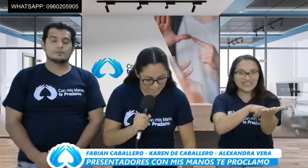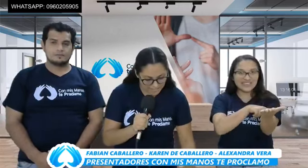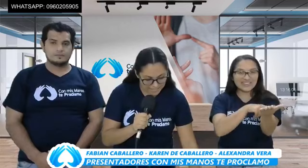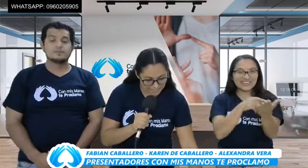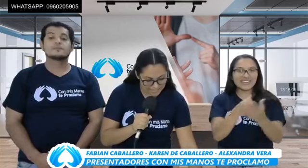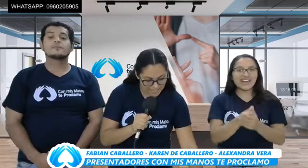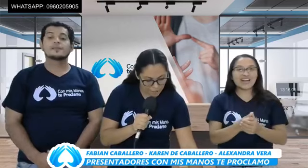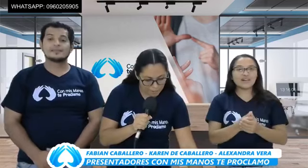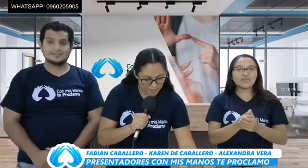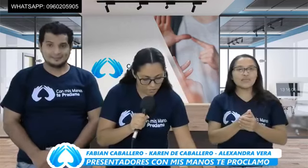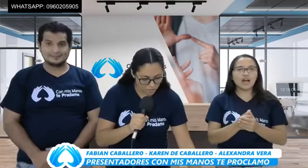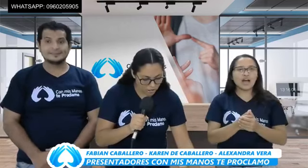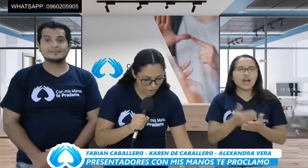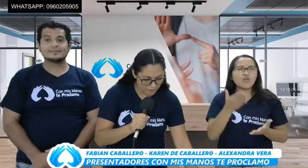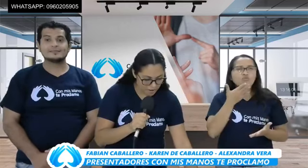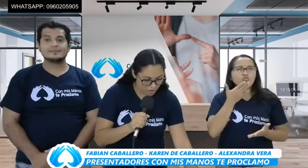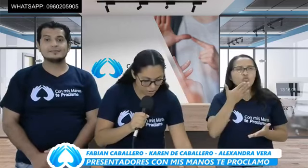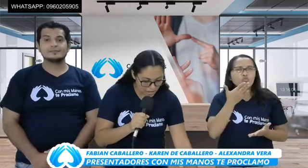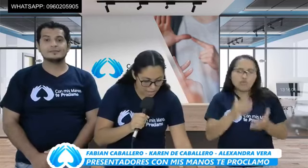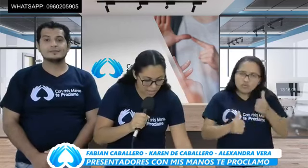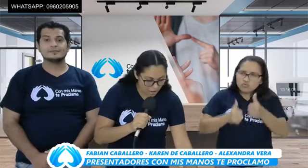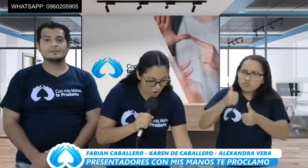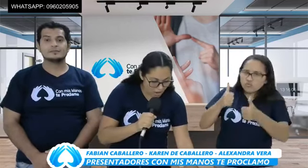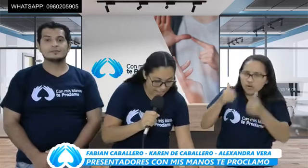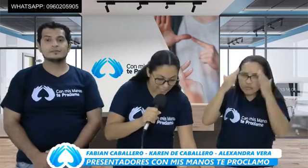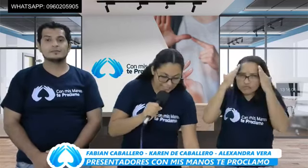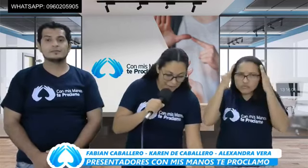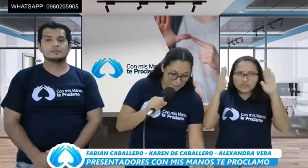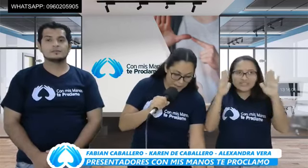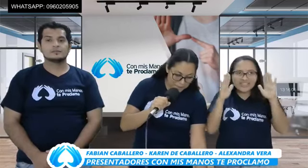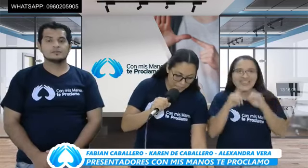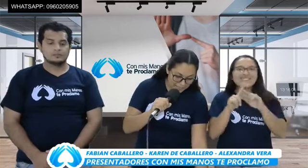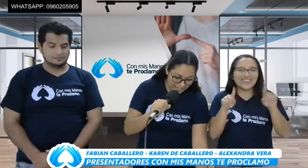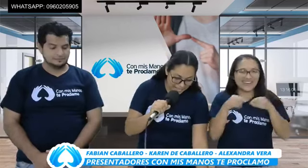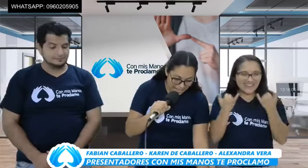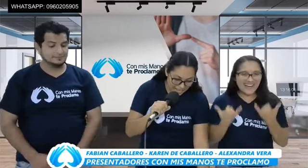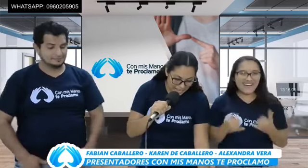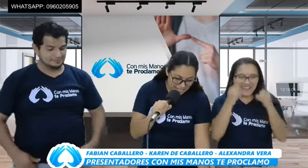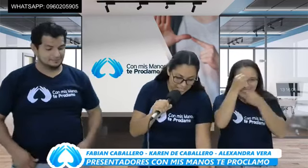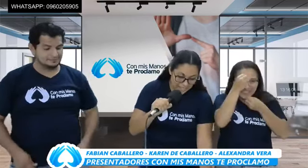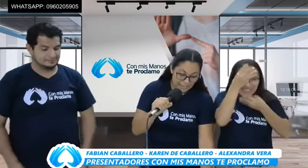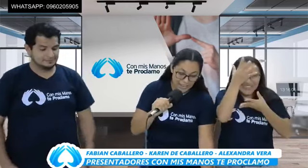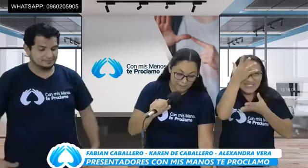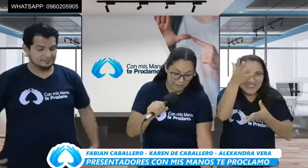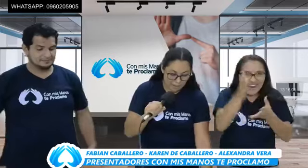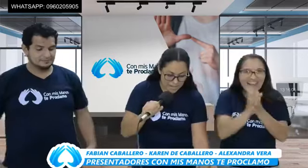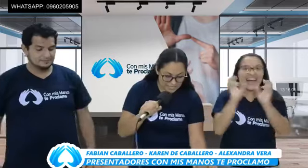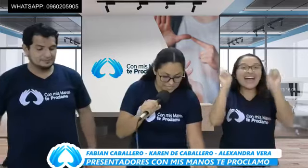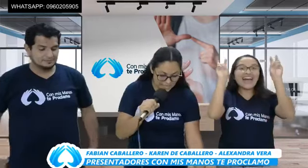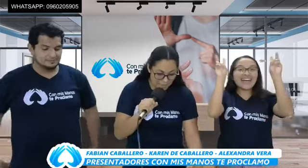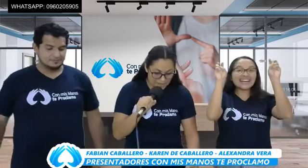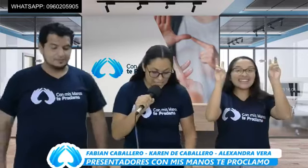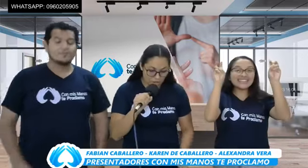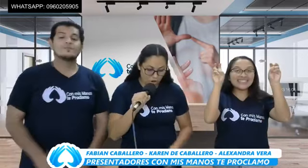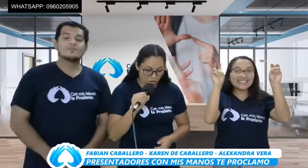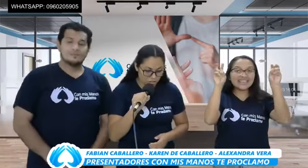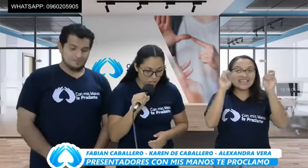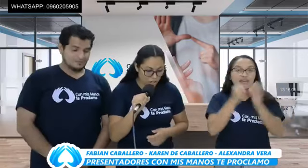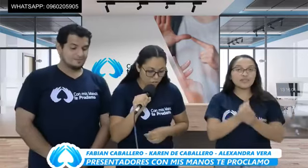un nuevo programa que va a ser destinado para todos los hermanos con el tema de, el programa es, se